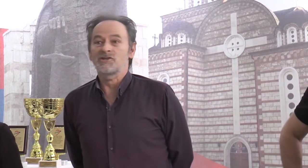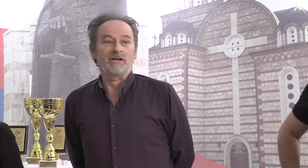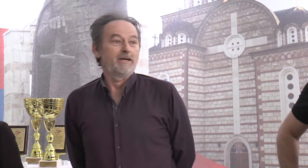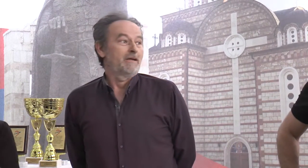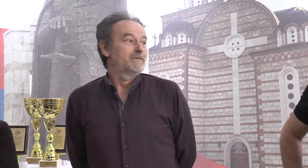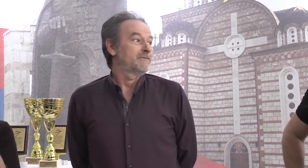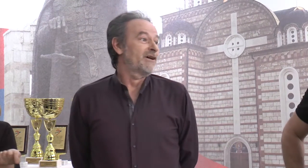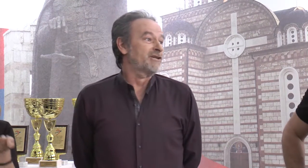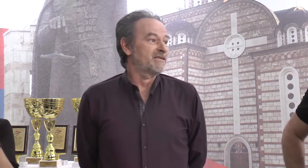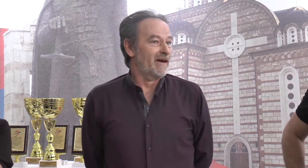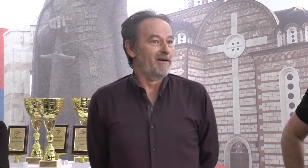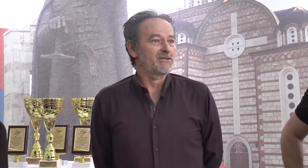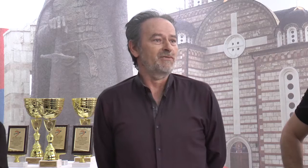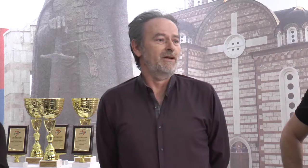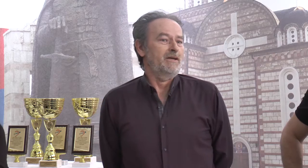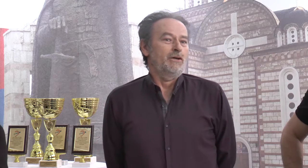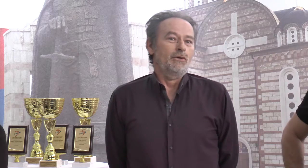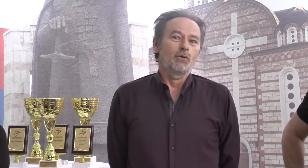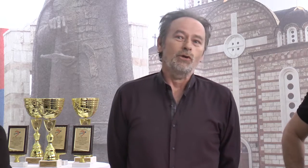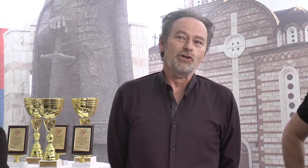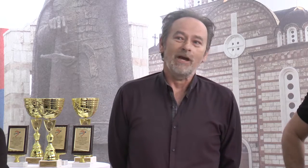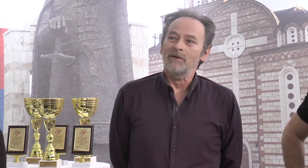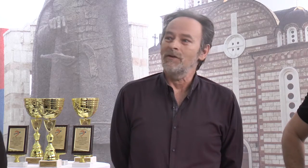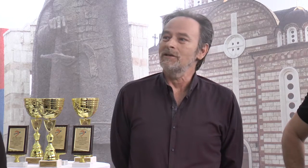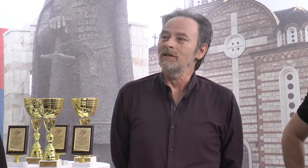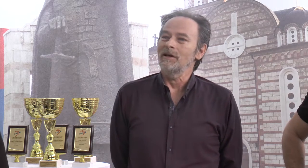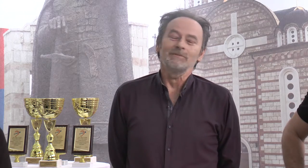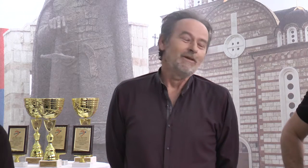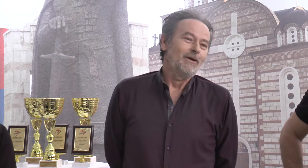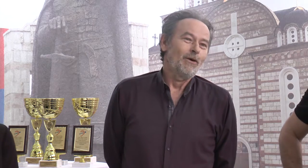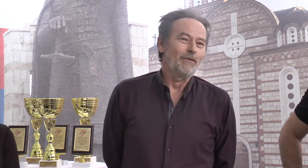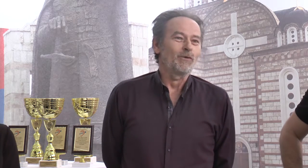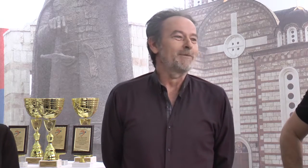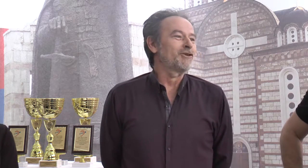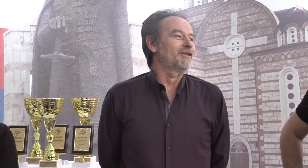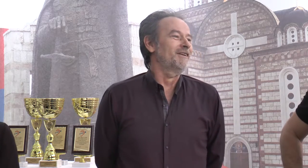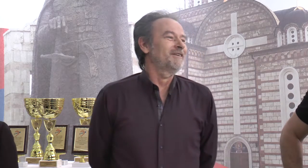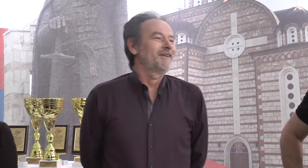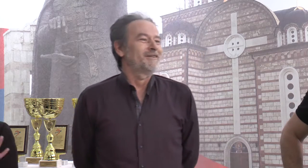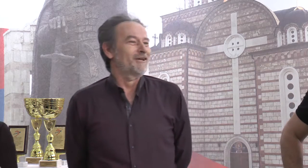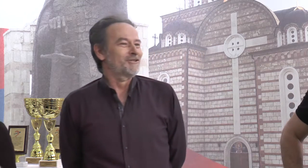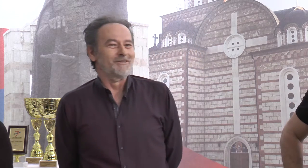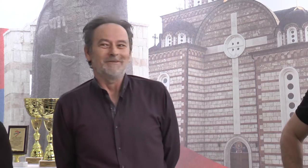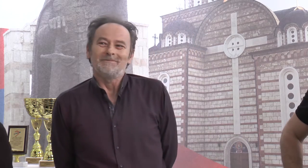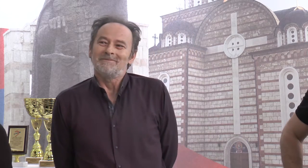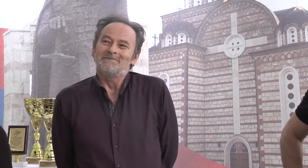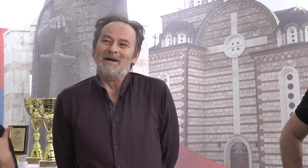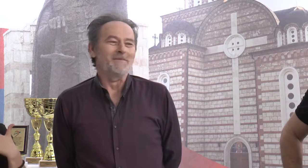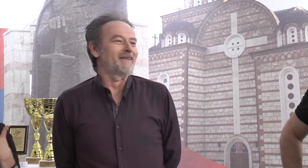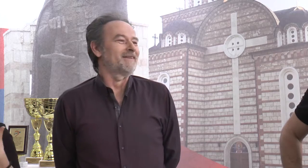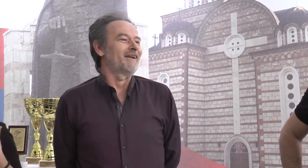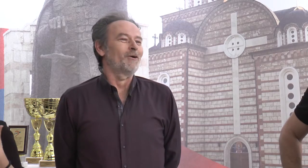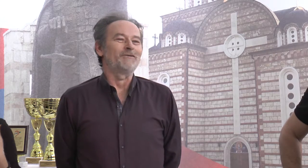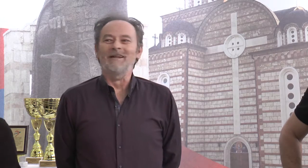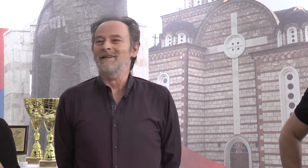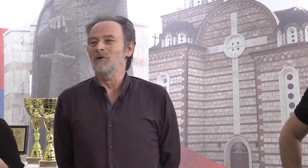deo vašeg stvaralaštva koji će najverovatnije ulepšati naš, barem